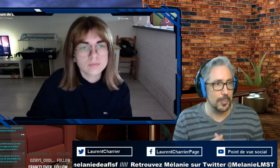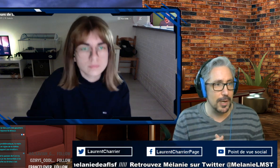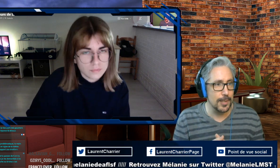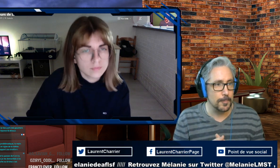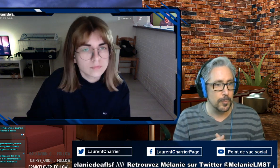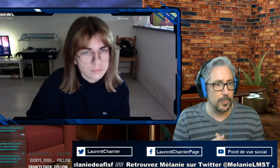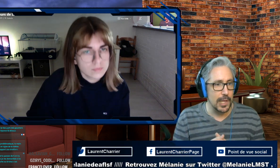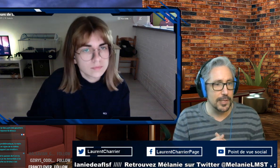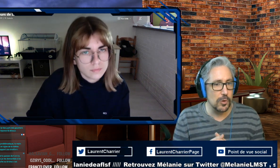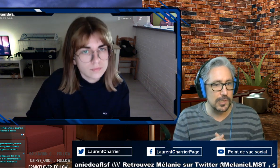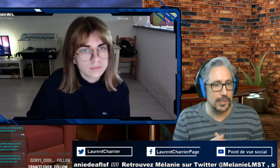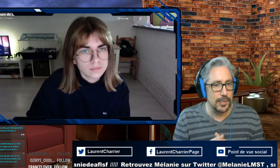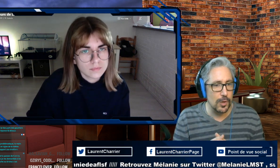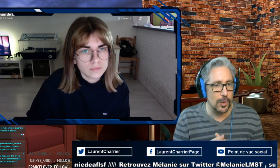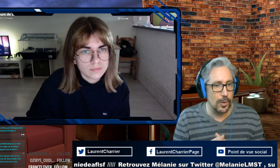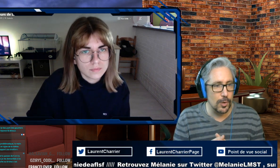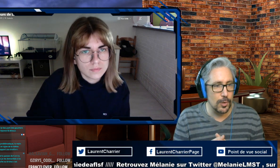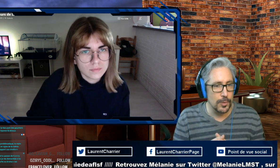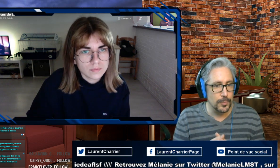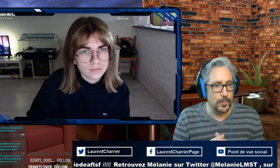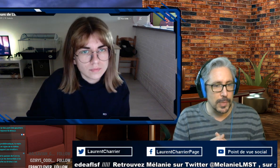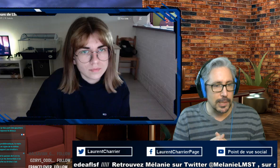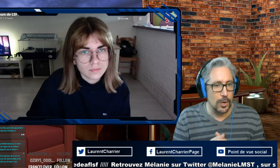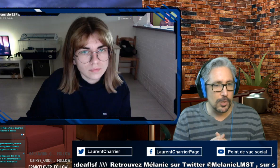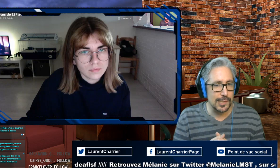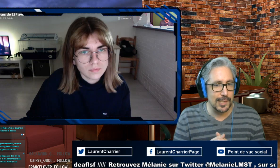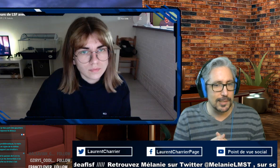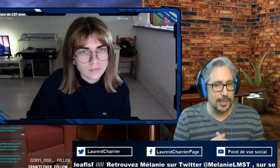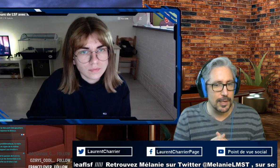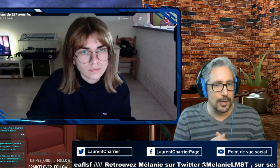ludique, c'est sympa. Il y a aussi.